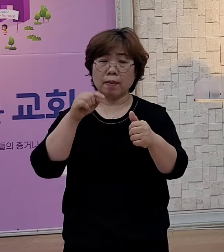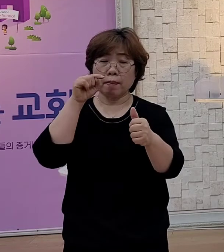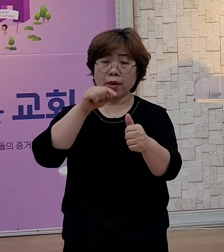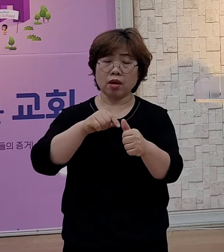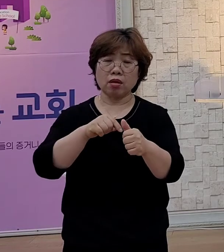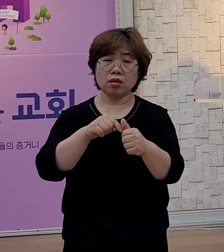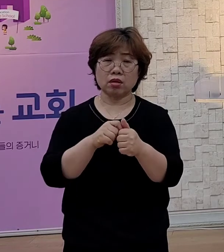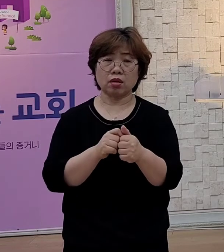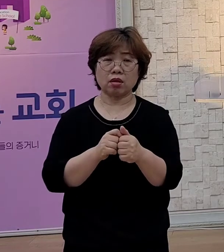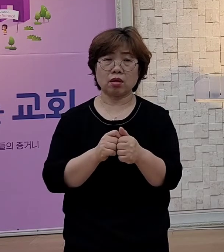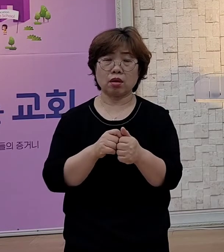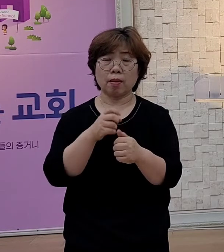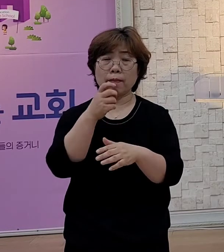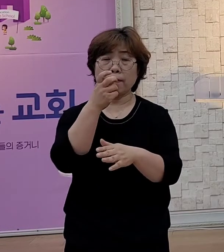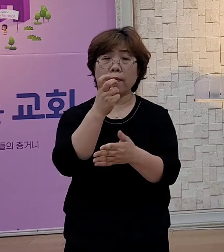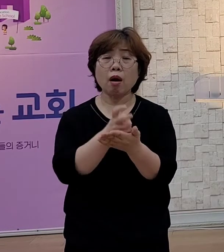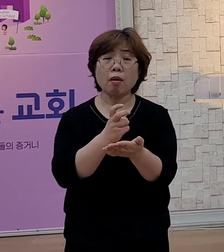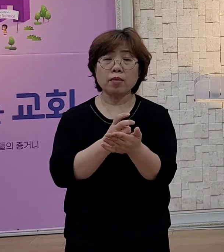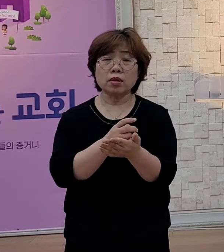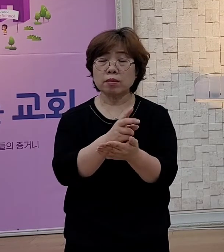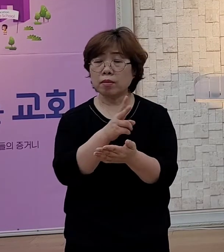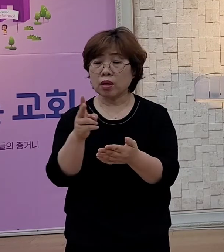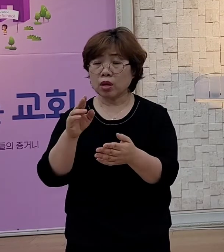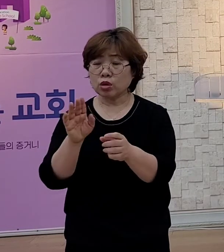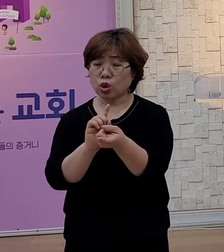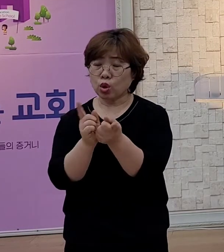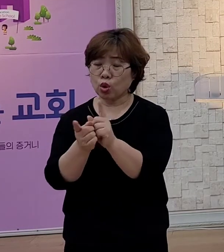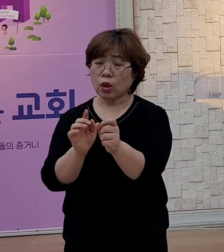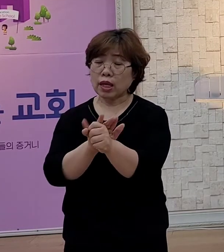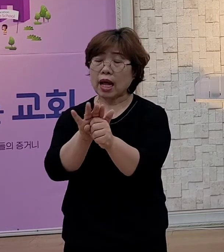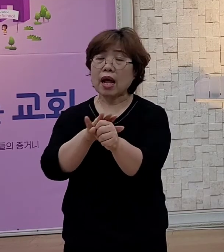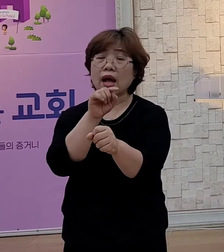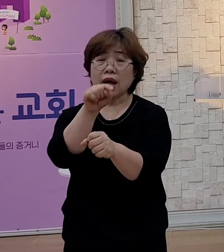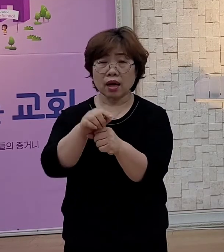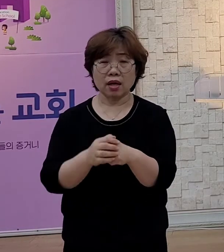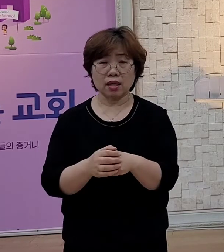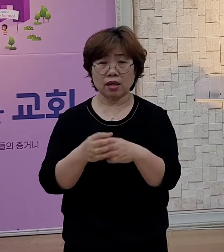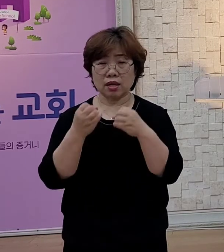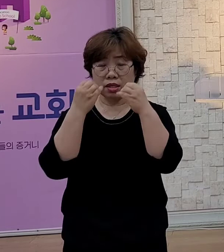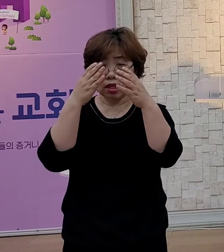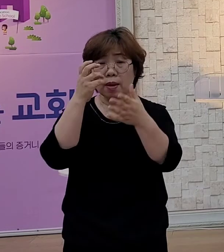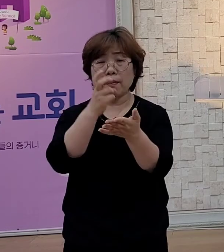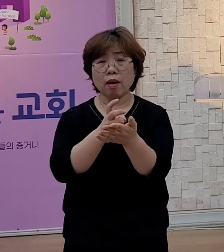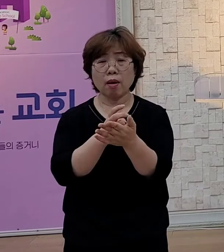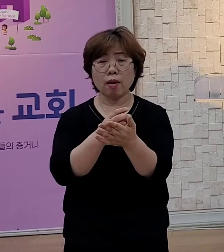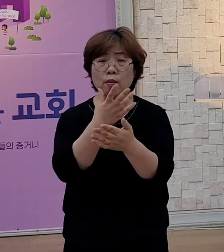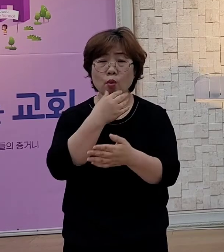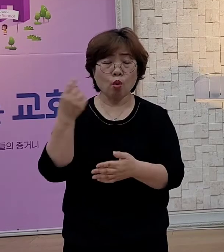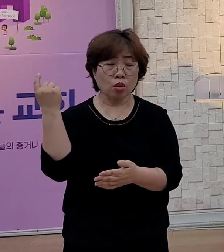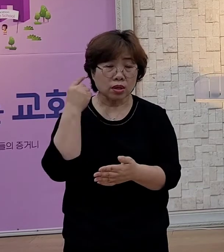명령하신 이 계명이 뭐라고요? 서로 사랑하라. 새 계명. 복음 안에서